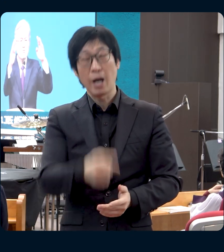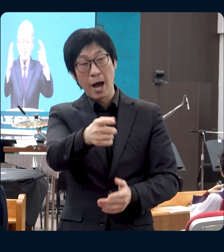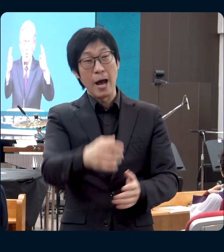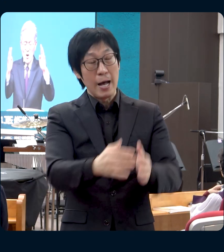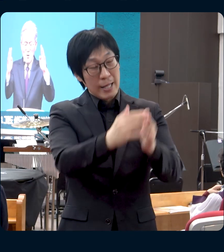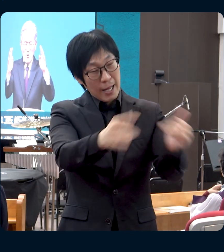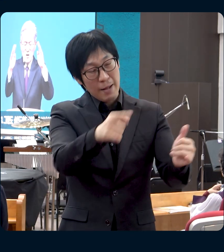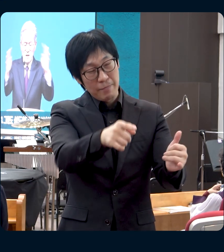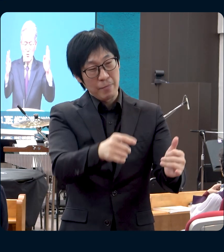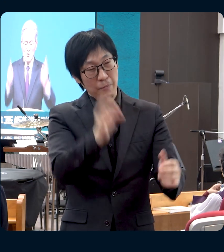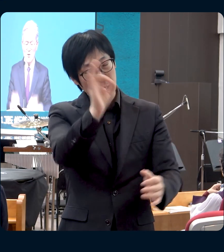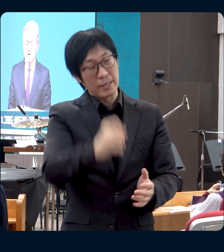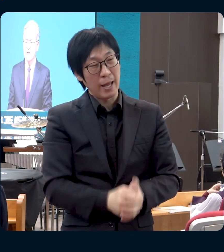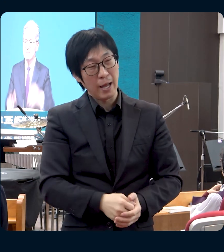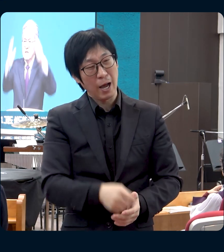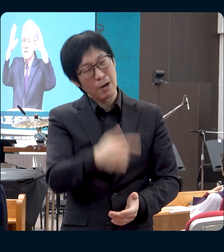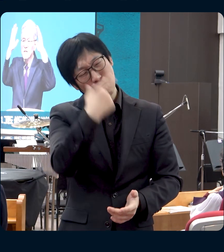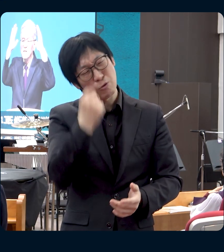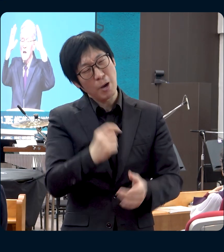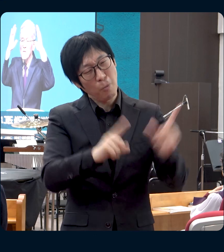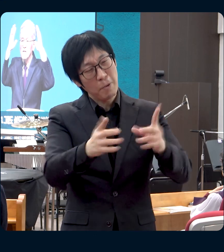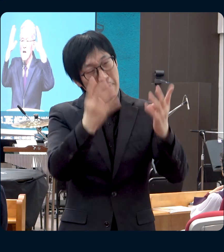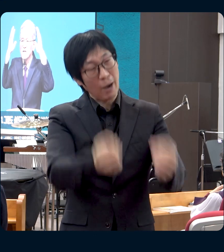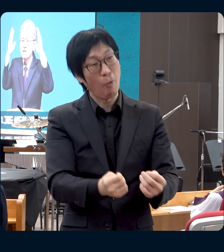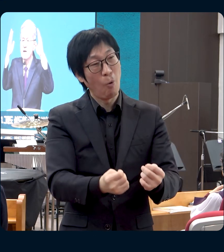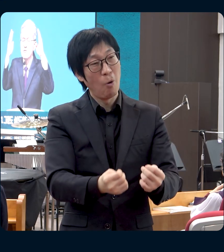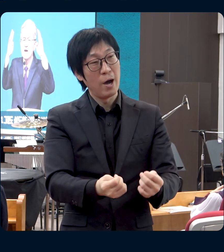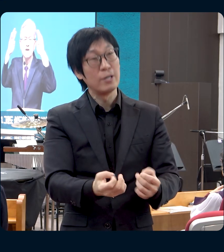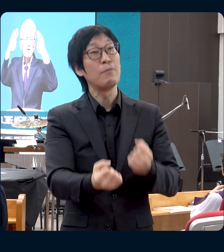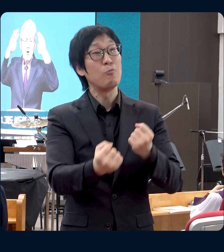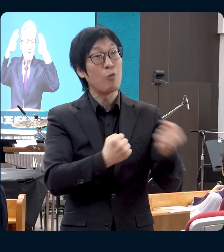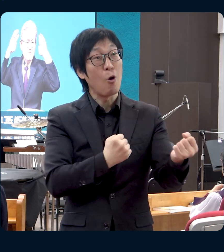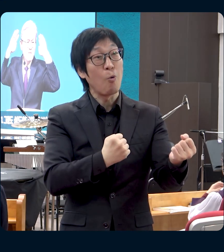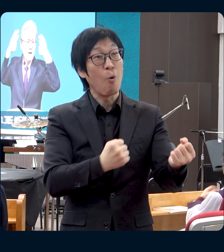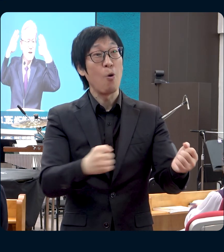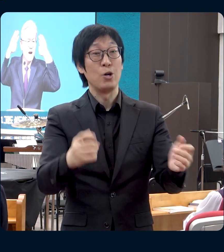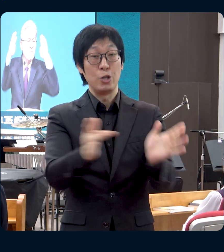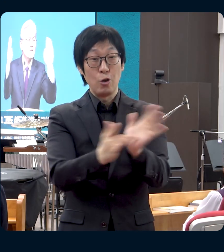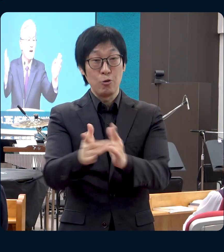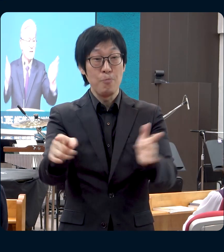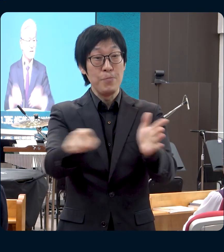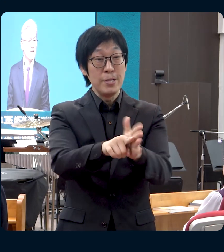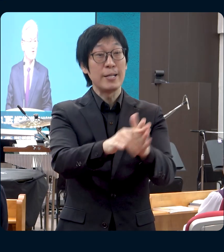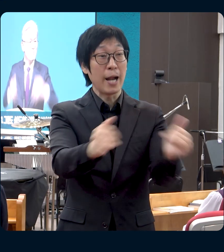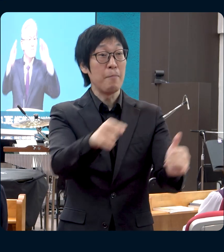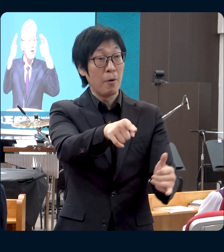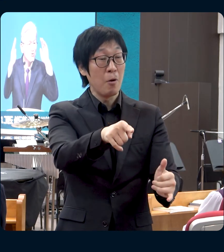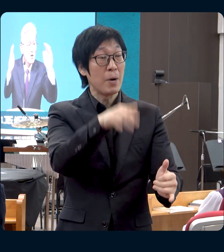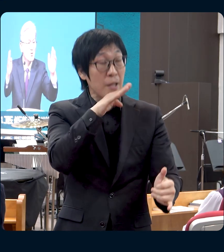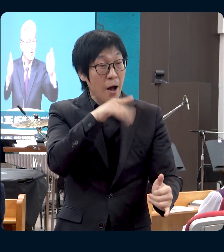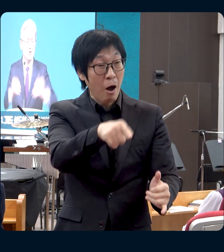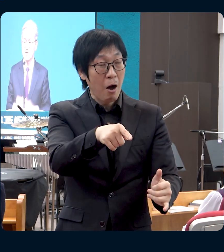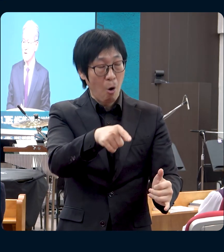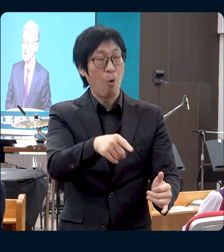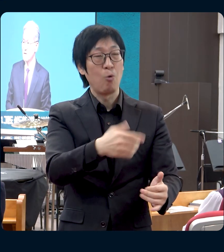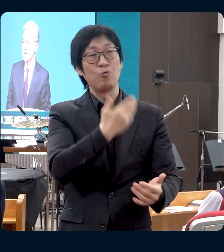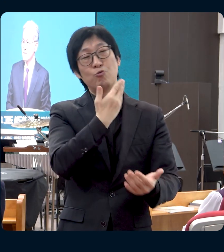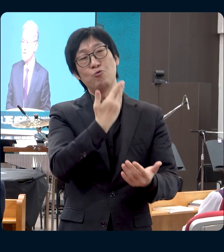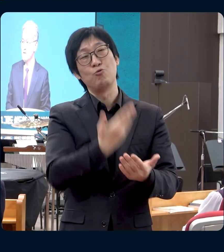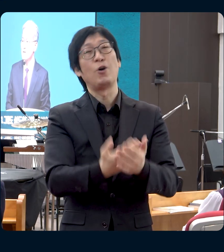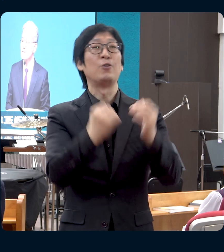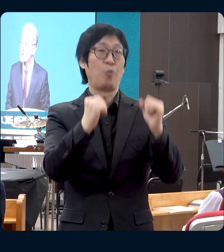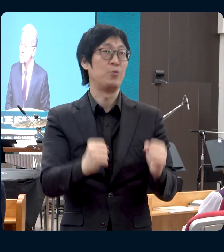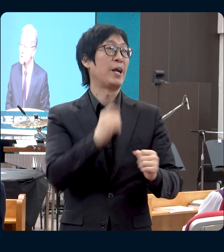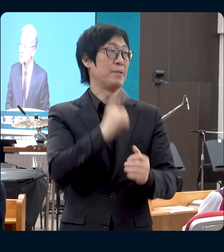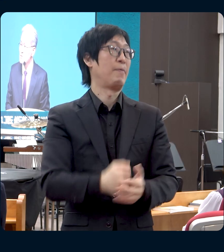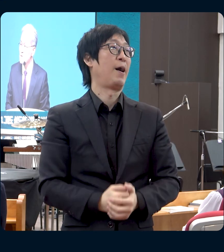좀 부족하고 그래도요, 믿는 사람이란 사실 때문에 정말 감사한, 정말 귀한 존재였어요.